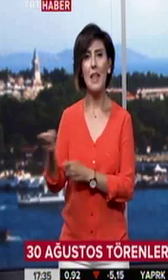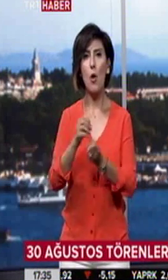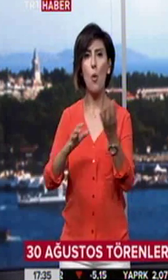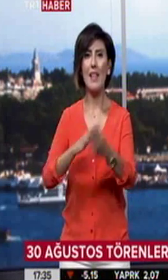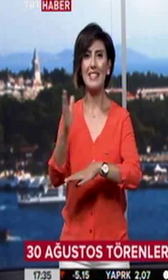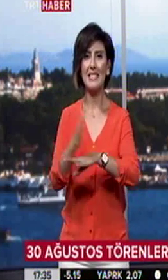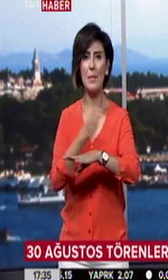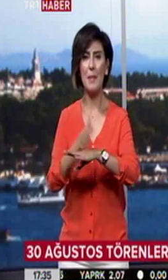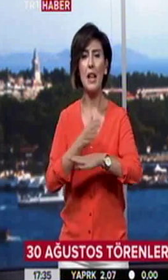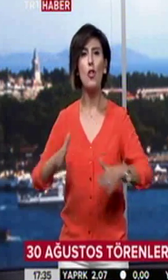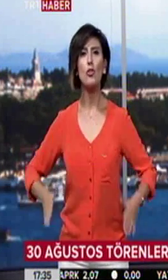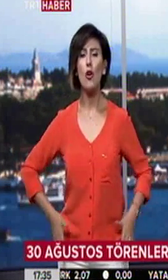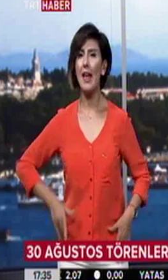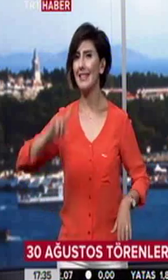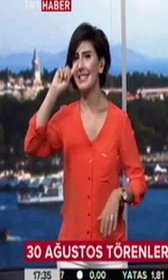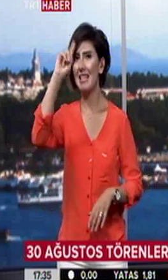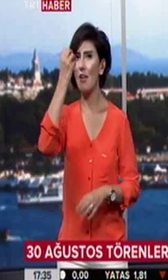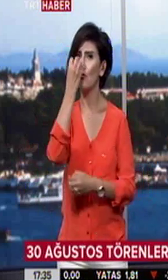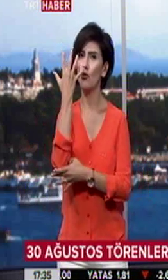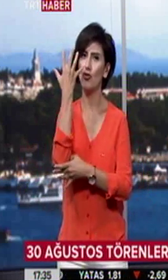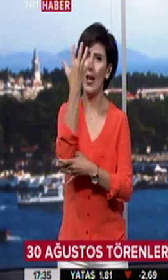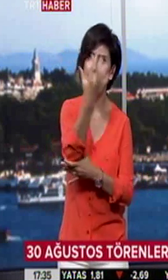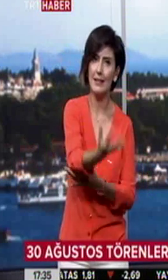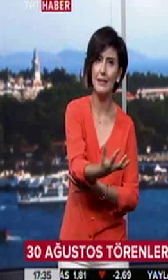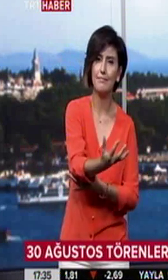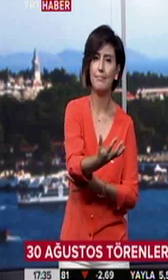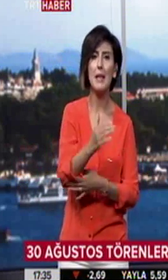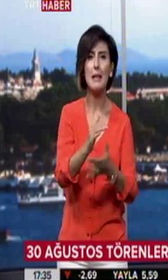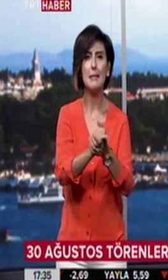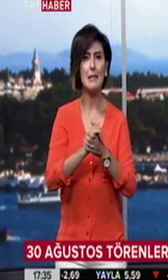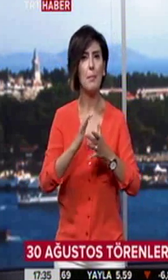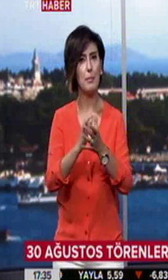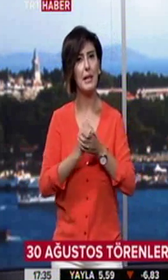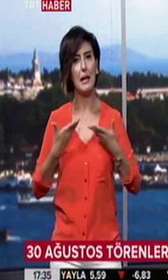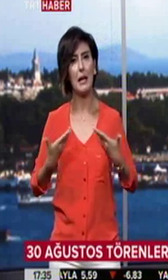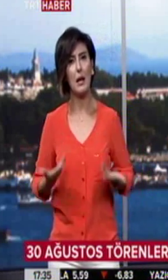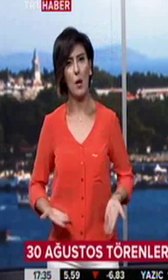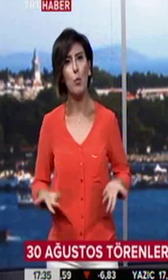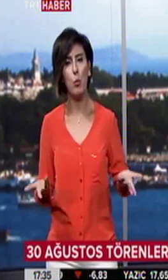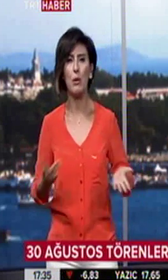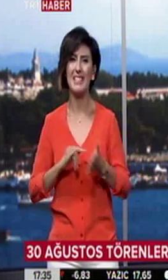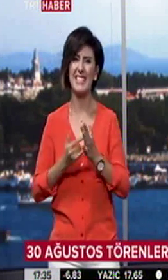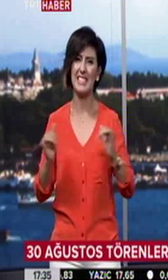sebebiyle törenlerin sadece çelenk koyma ve tebrikleri kabul şeklinde sınırlanmasına karar